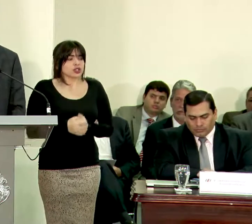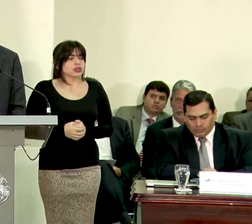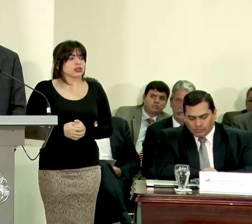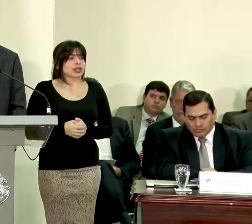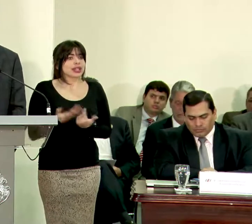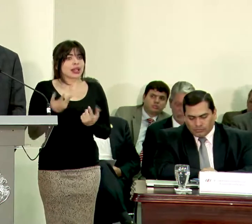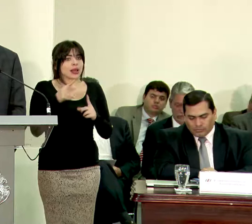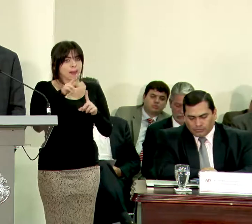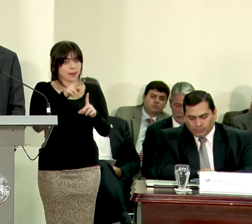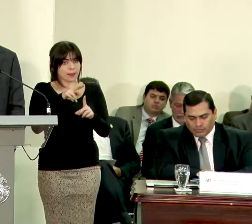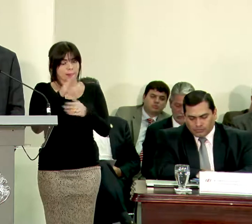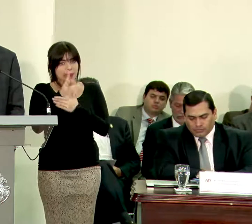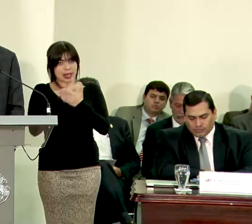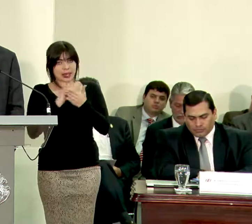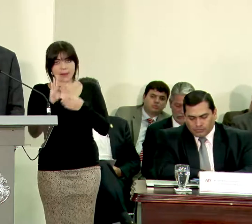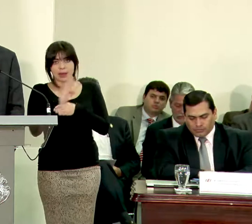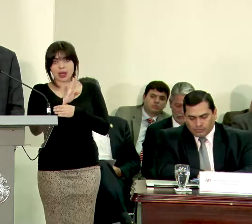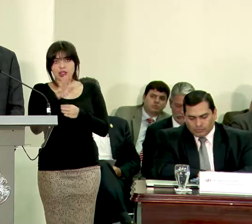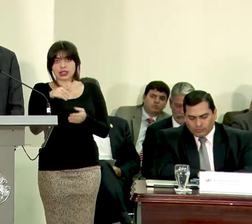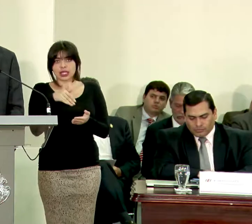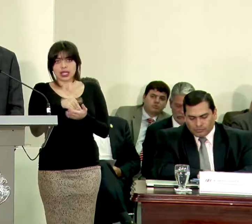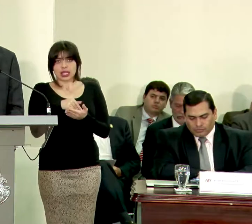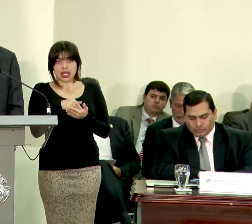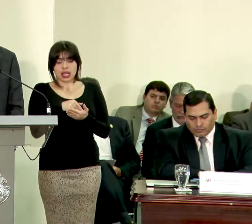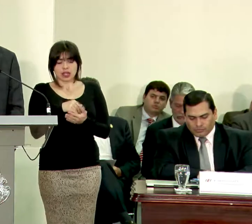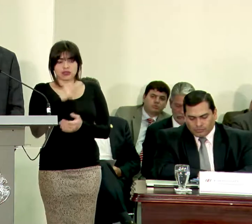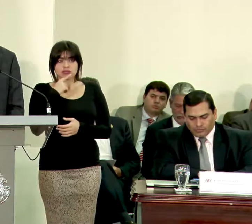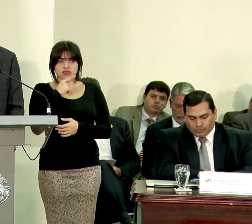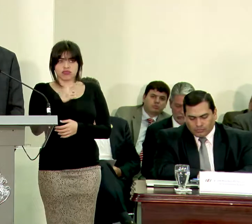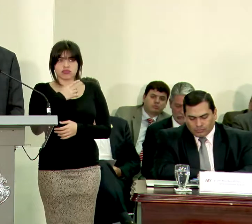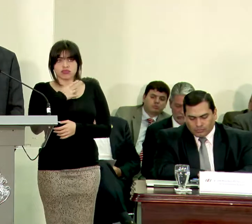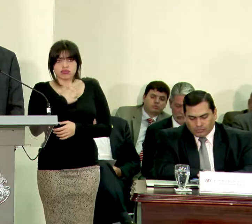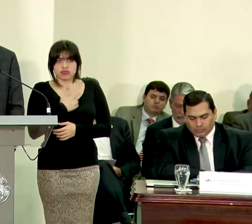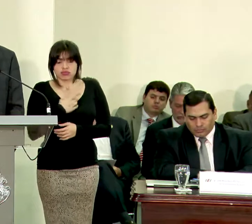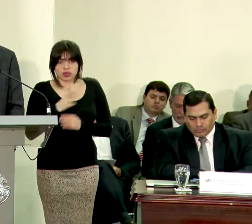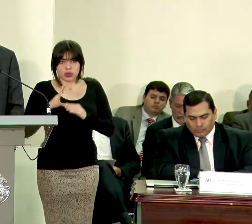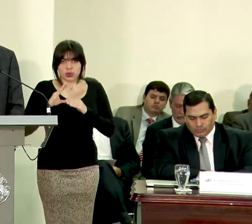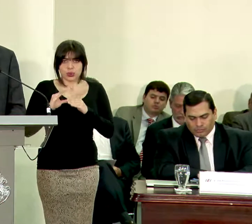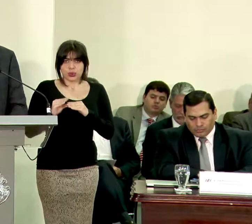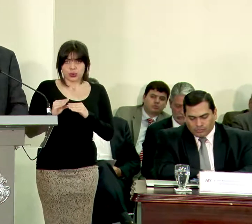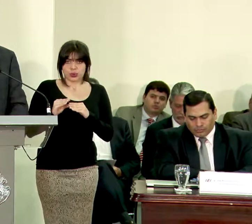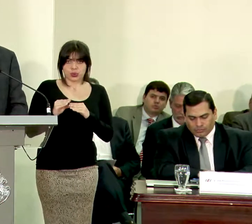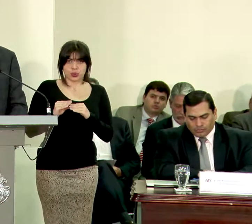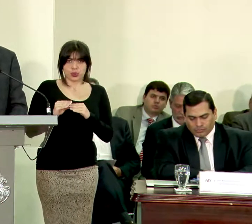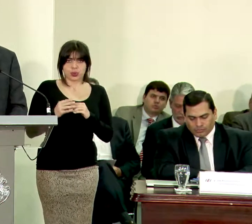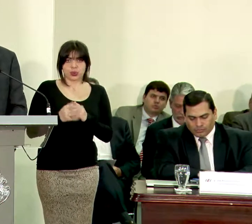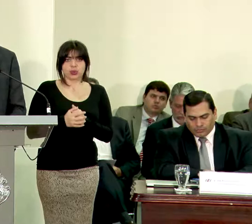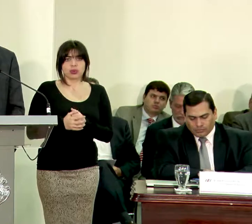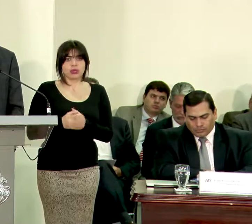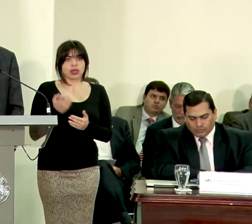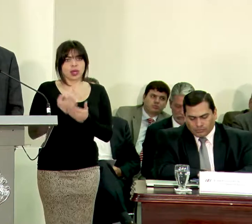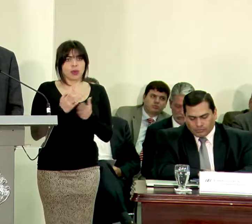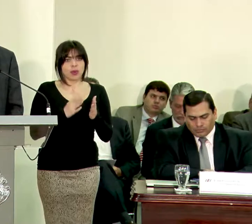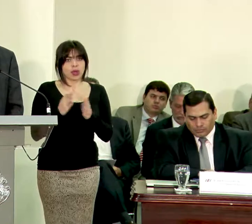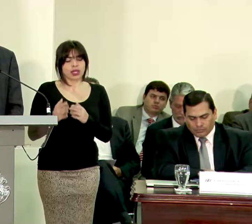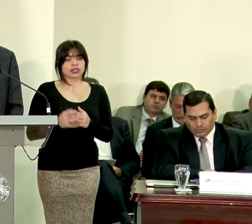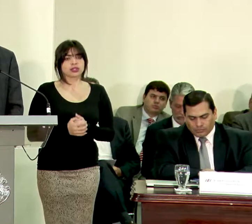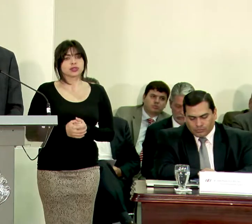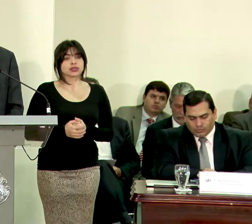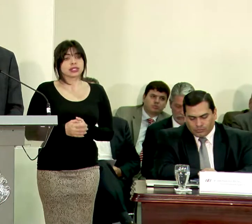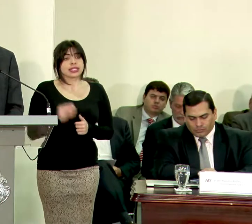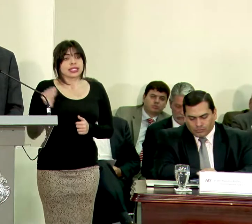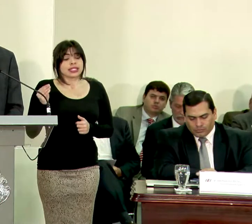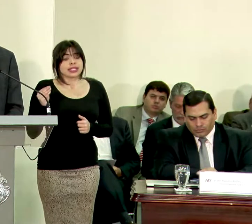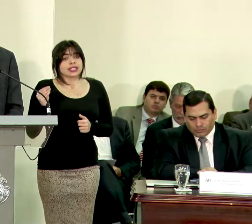que desde el punto del Banco Central deseamos disminuir la dolarización de esta economía.